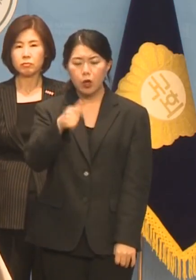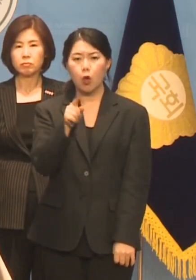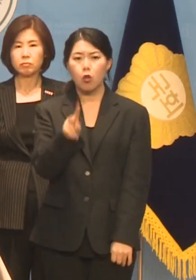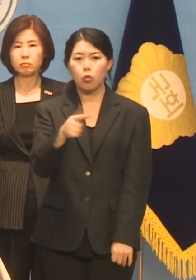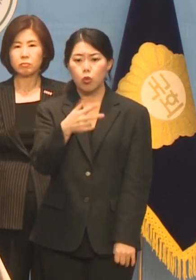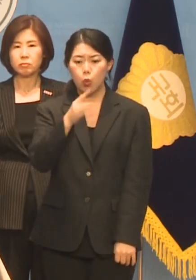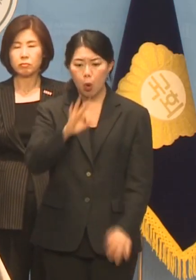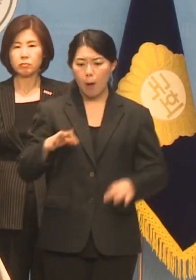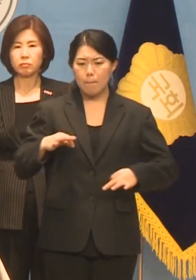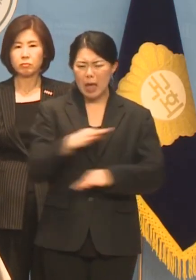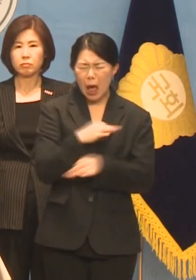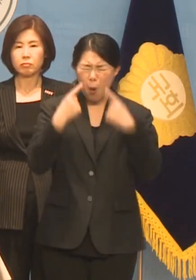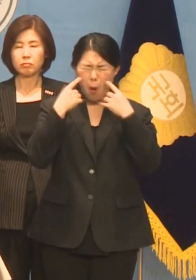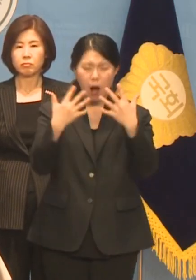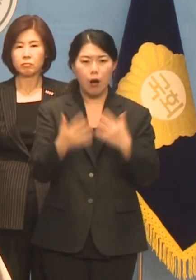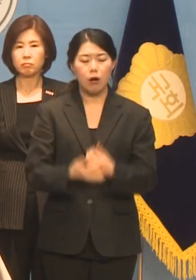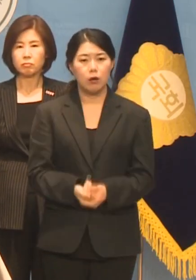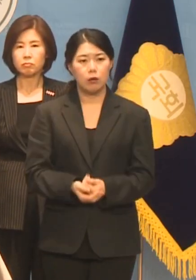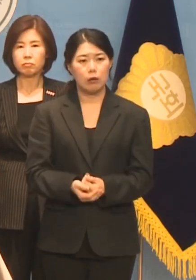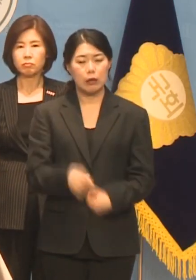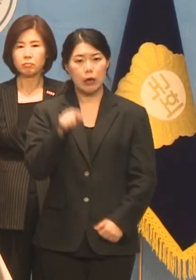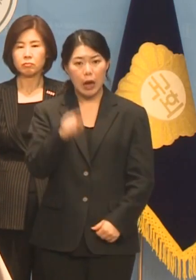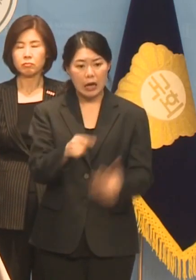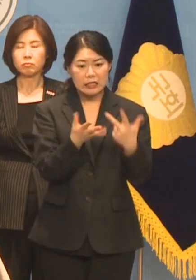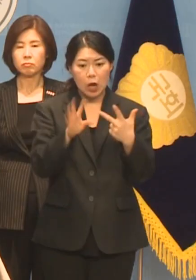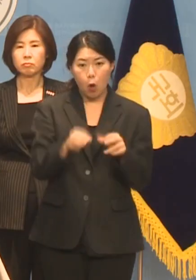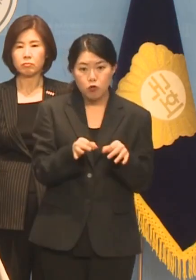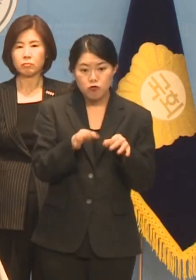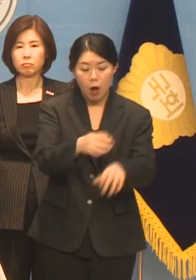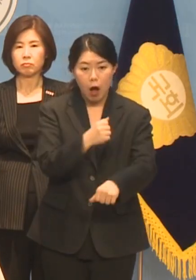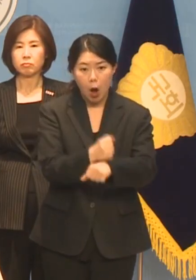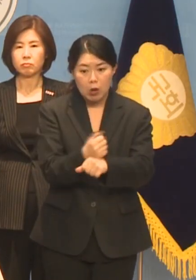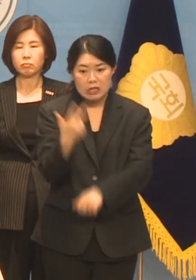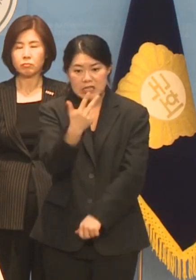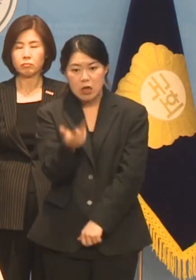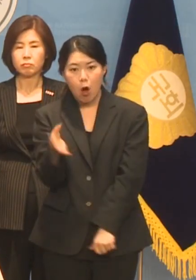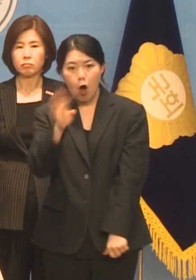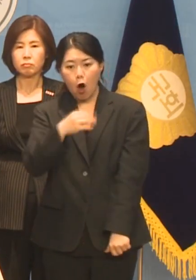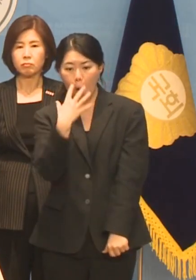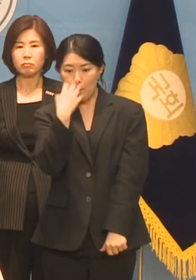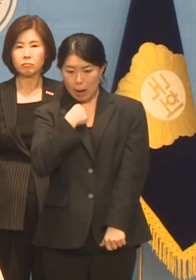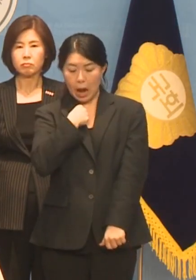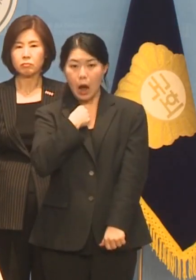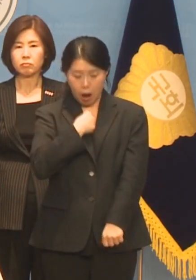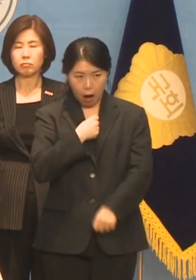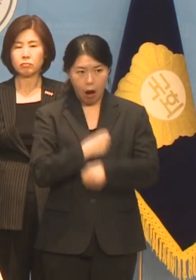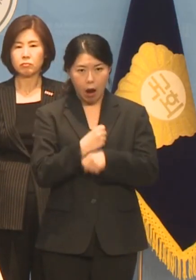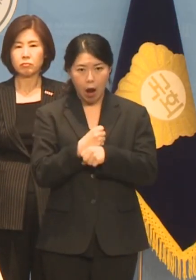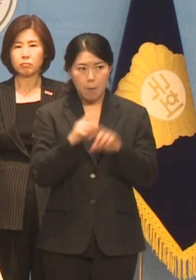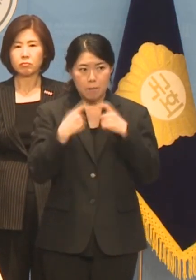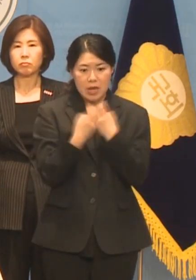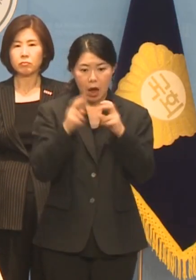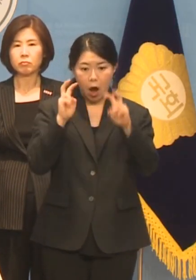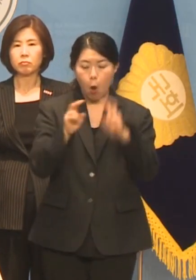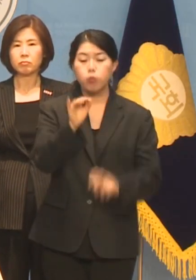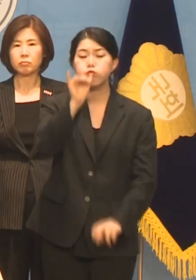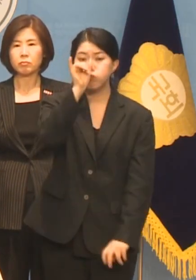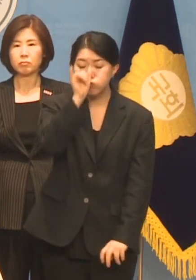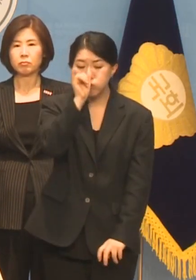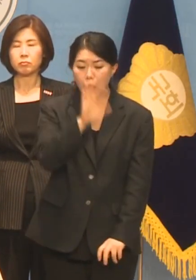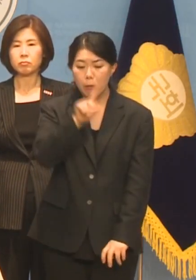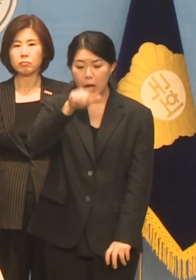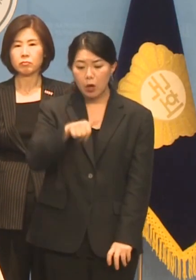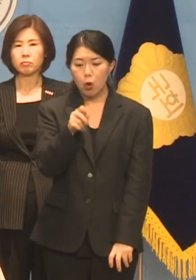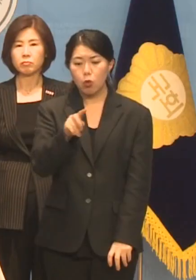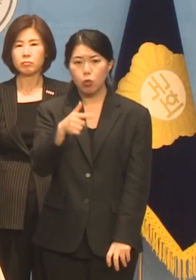실체가 뚜렷한 비리입니다. 대장동에 7억 원을 투자해서 7천억 원을 받아 챙긴 민간업자가 있고